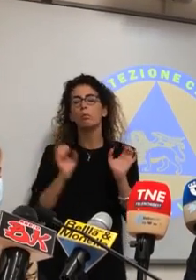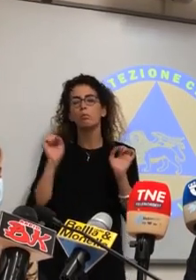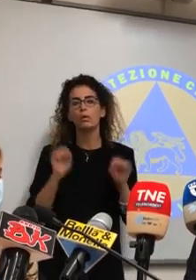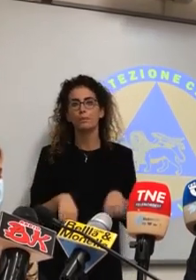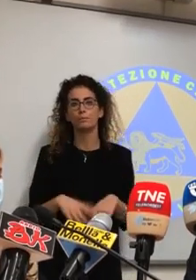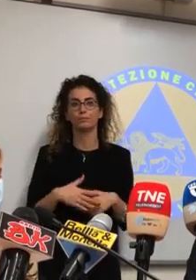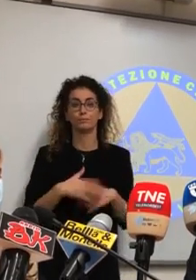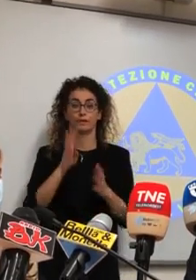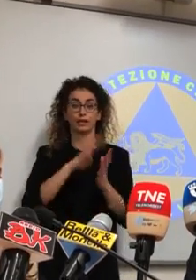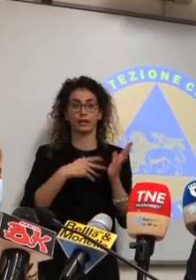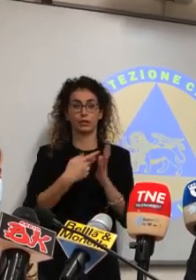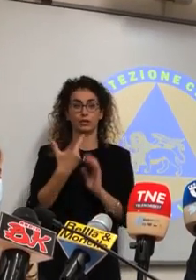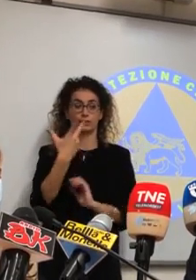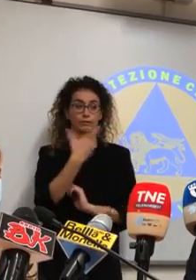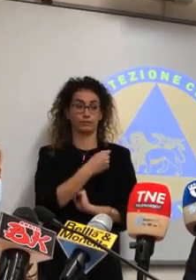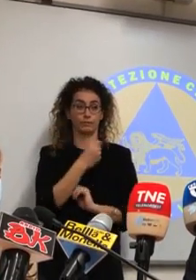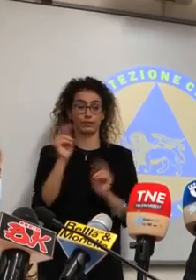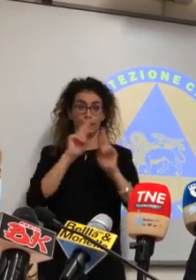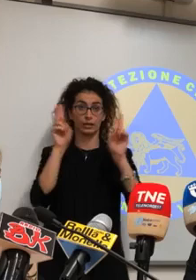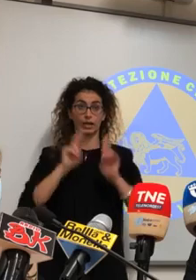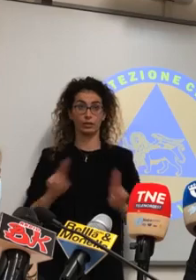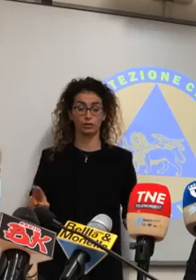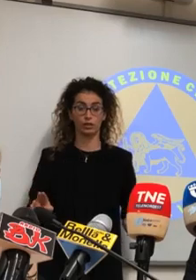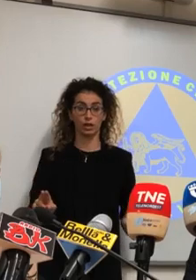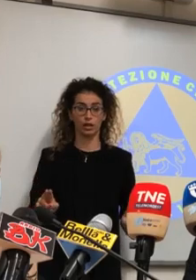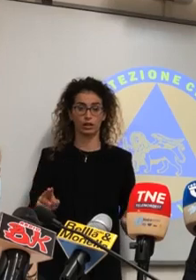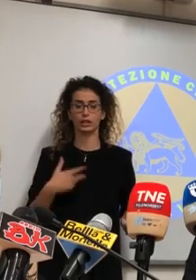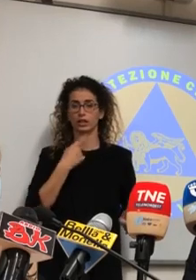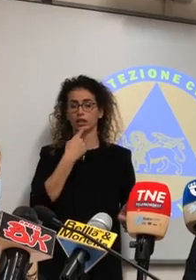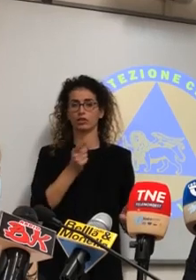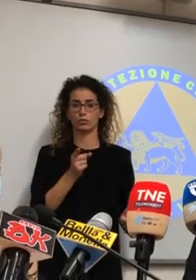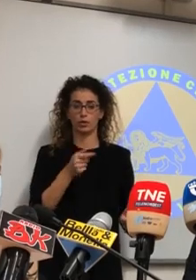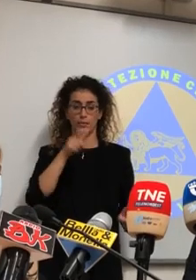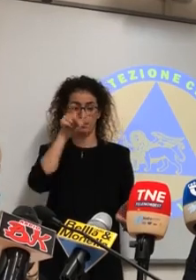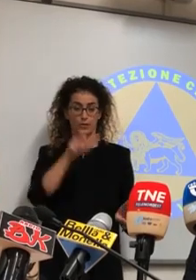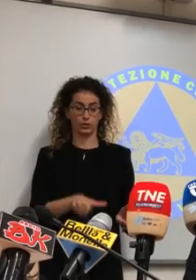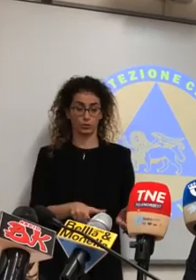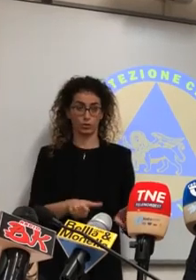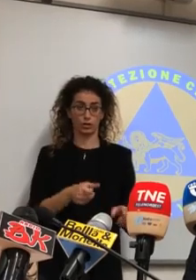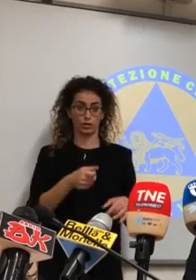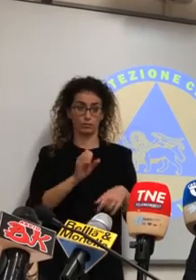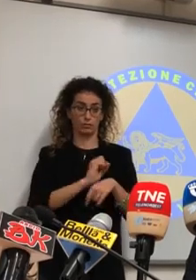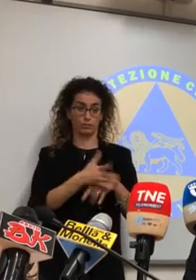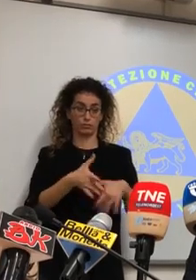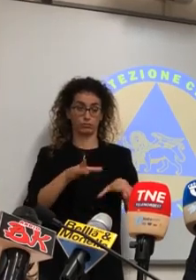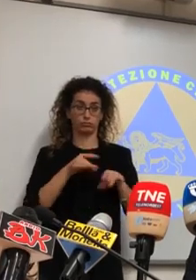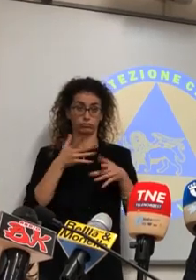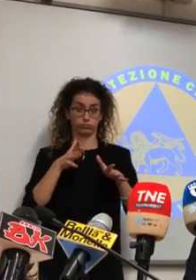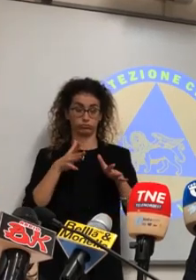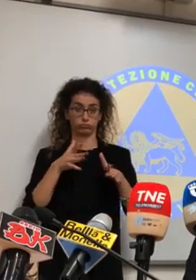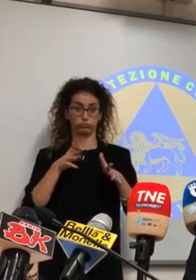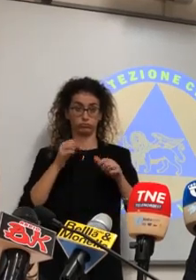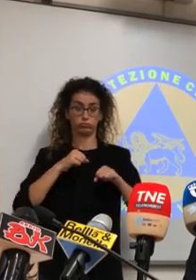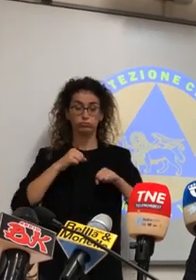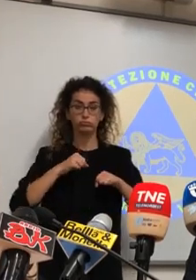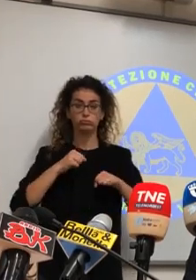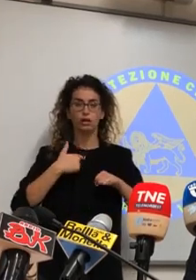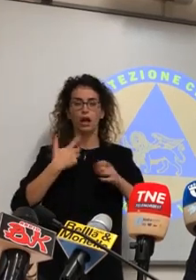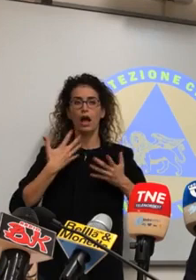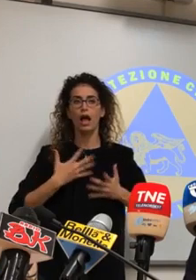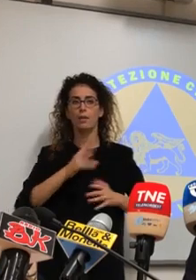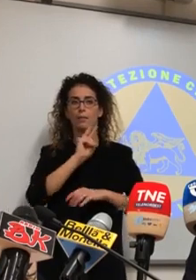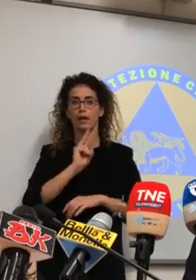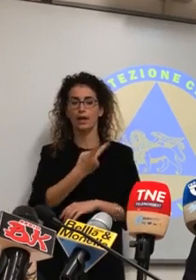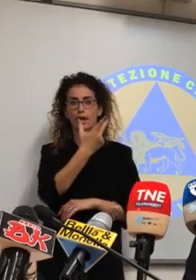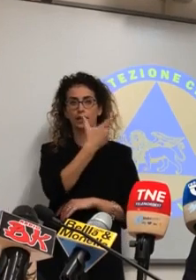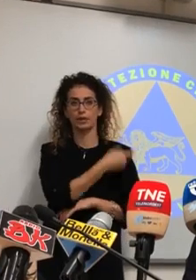I calendari vaccinali internazionali prevedono che il soggetto che ha superato la malattia faccia almeno la seconda